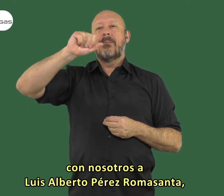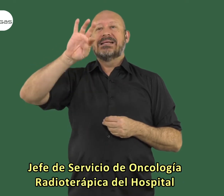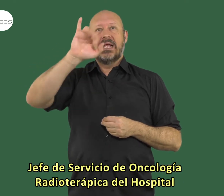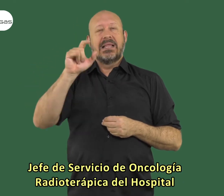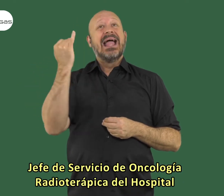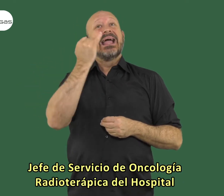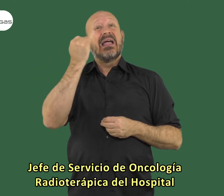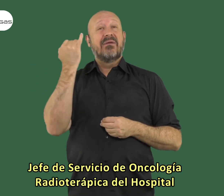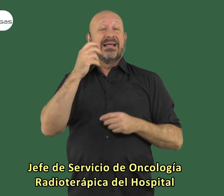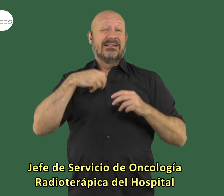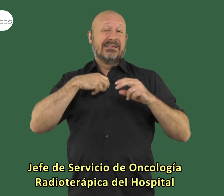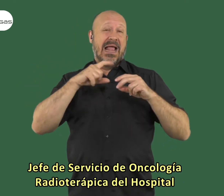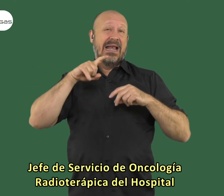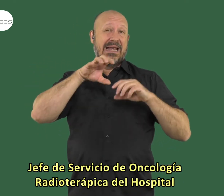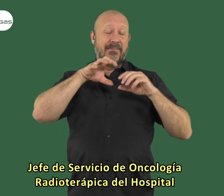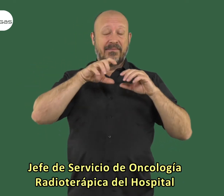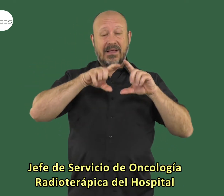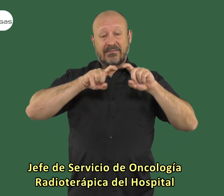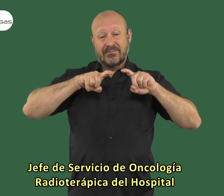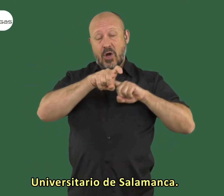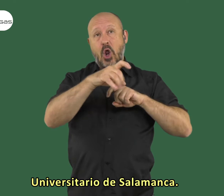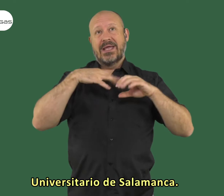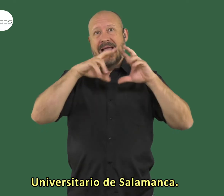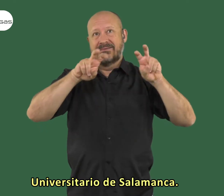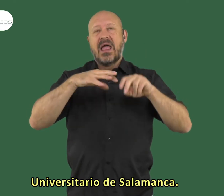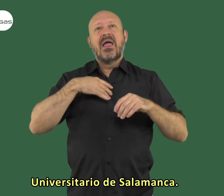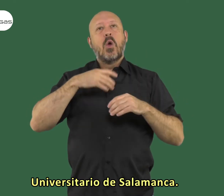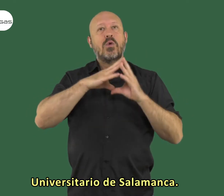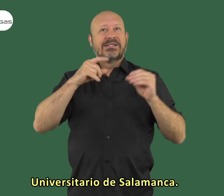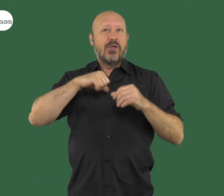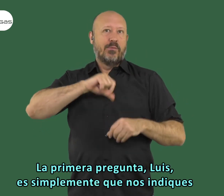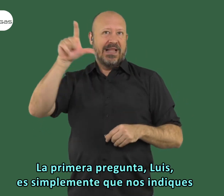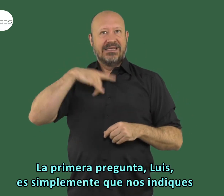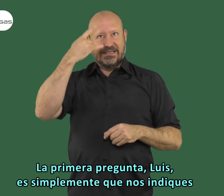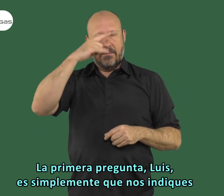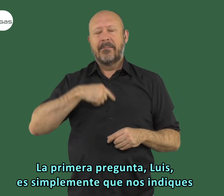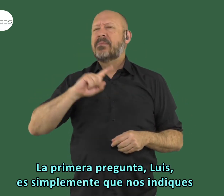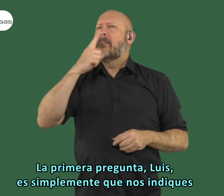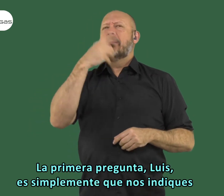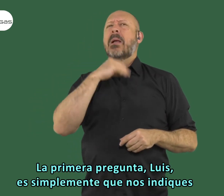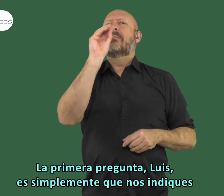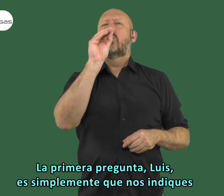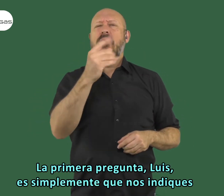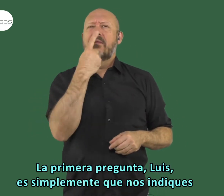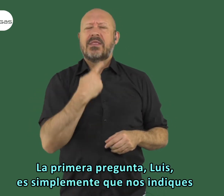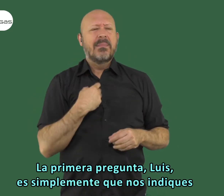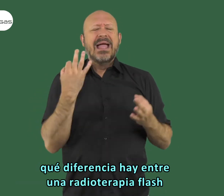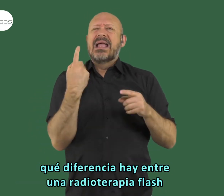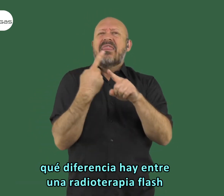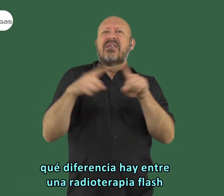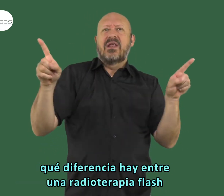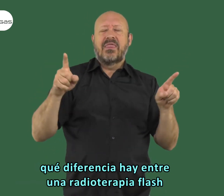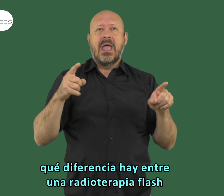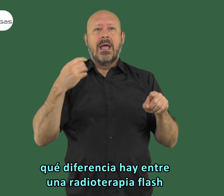Romasanta, jefe de servicio de oncología radioterápica del Hospital Universitario de Salamanca. La primera pregunta, Luis, es simplemente que nos indiques